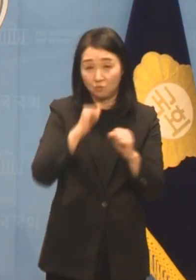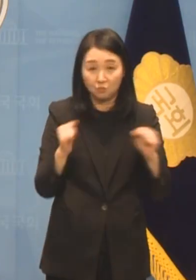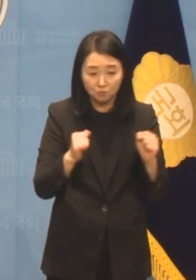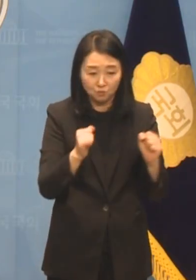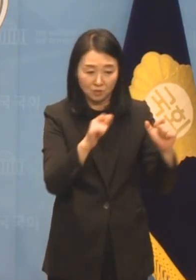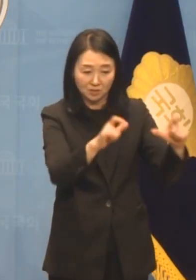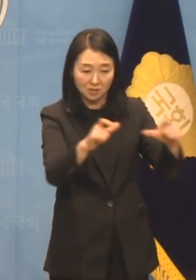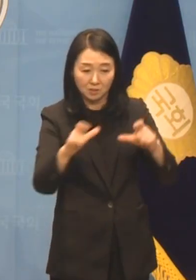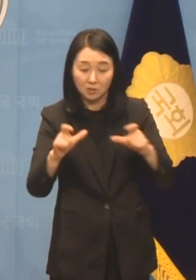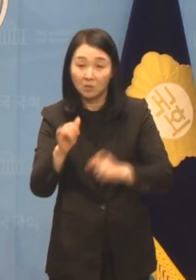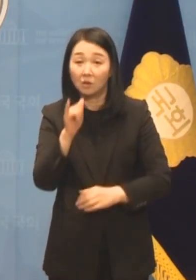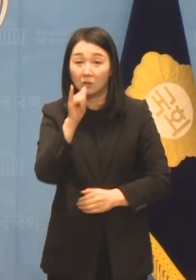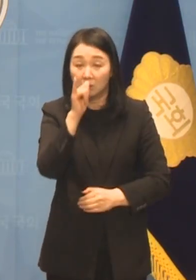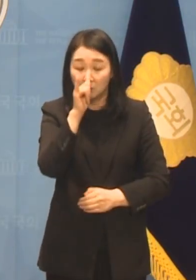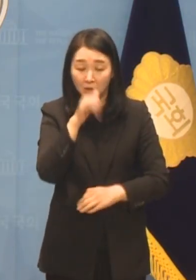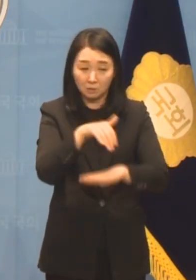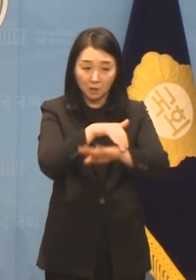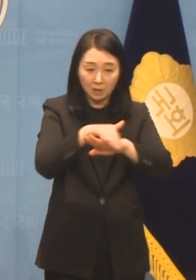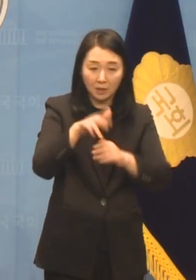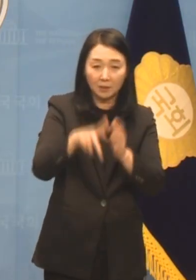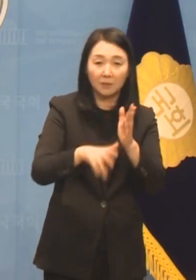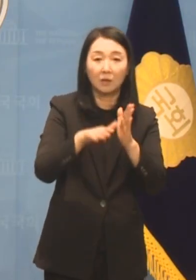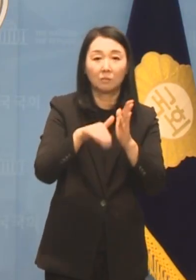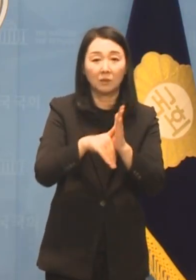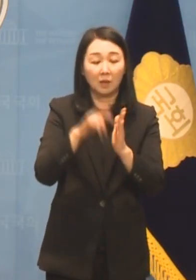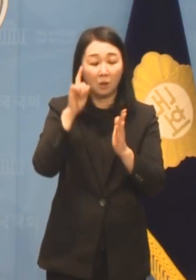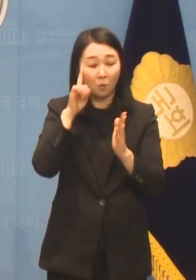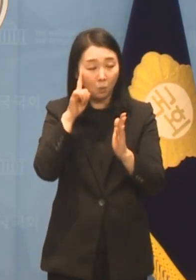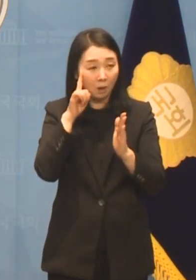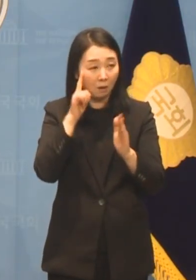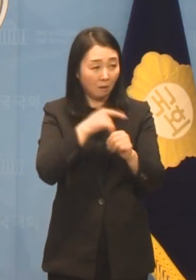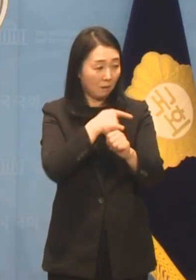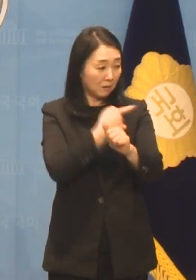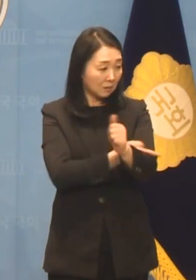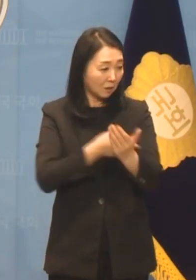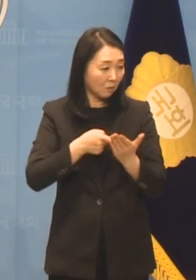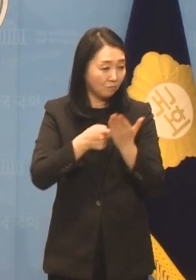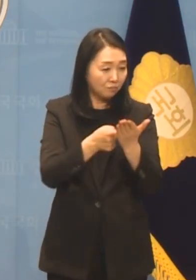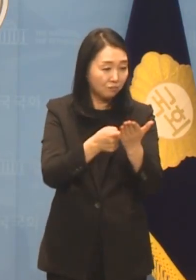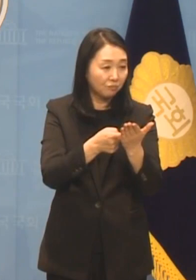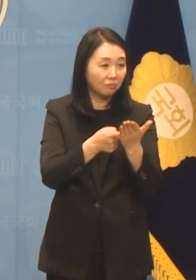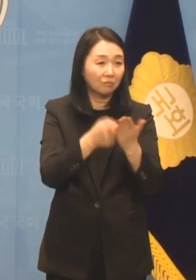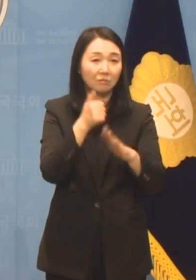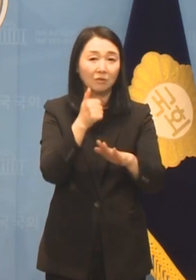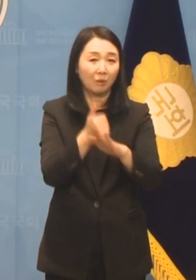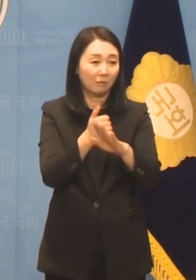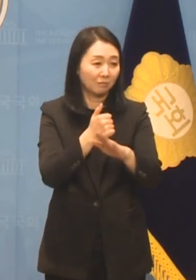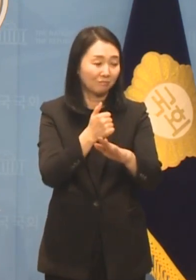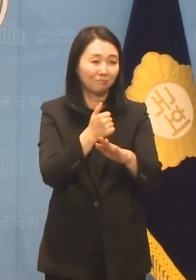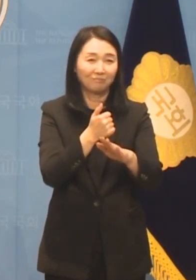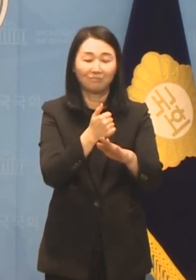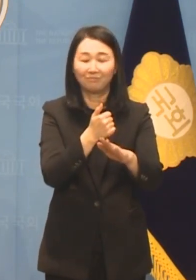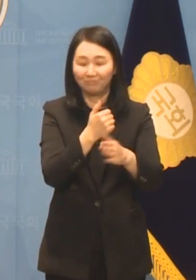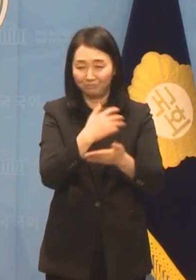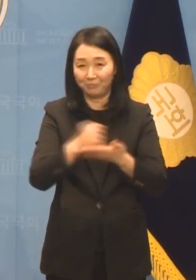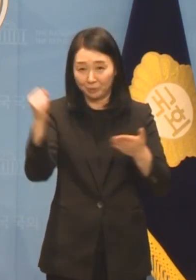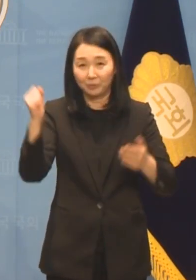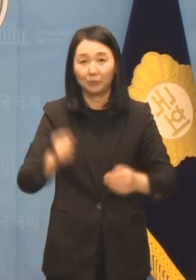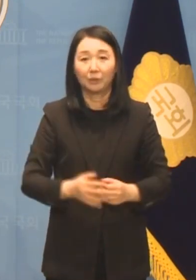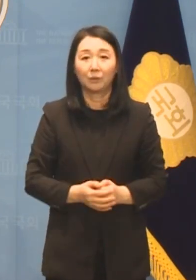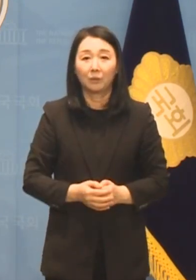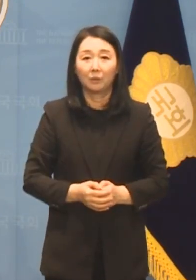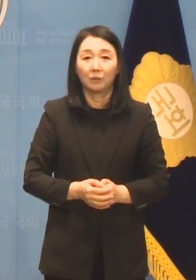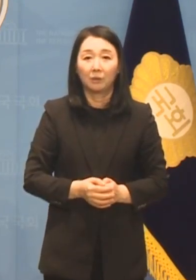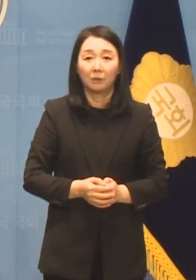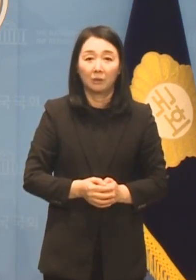전략 사업에 수요를 제출할 자격조차도 박탈했습니다. 정작 그동안